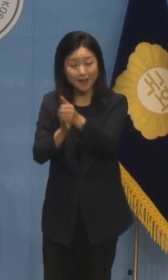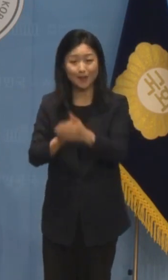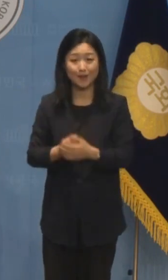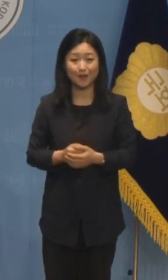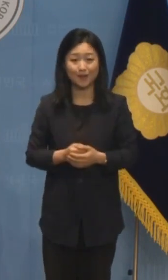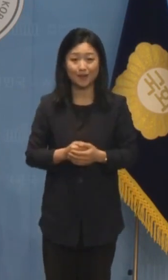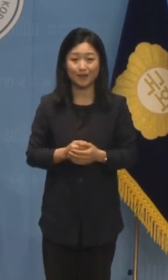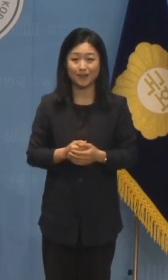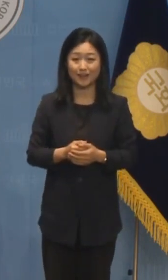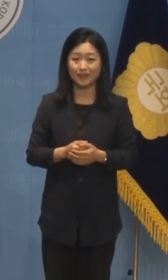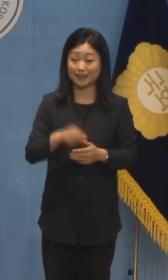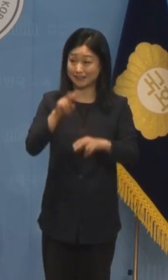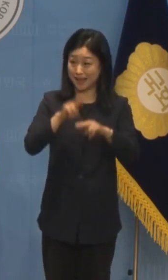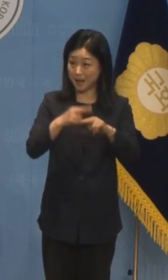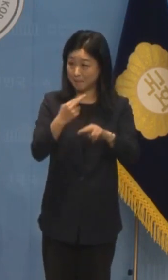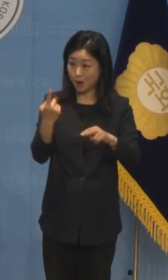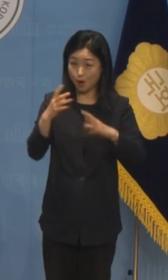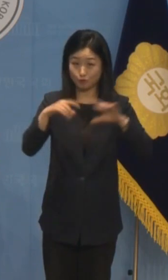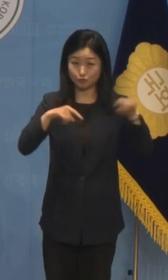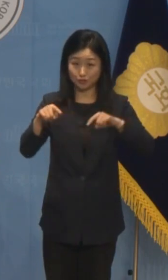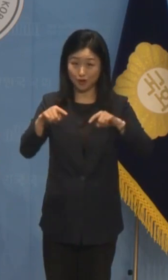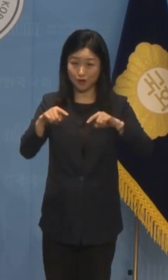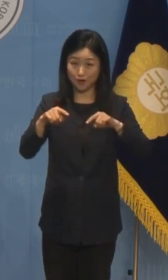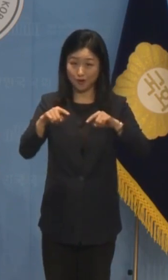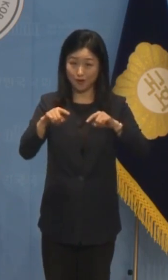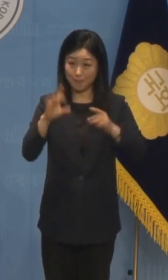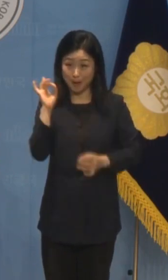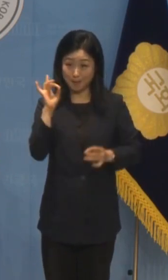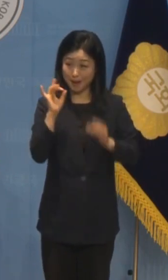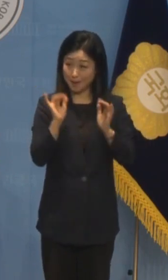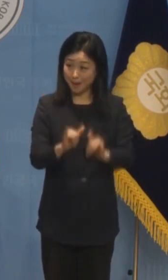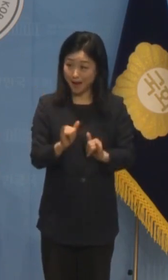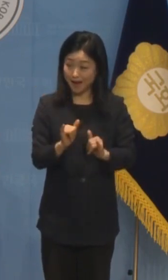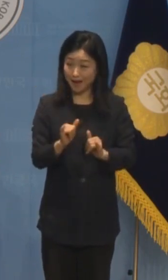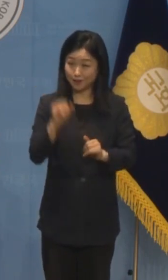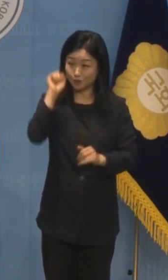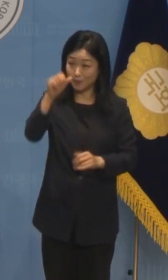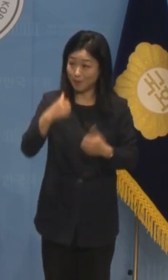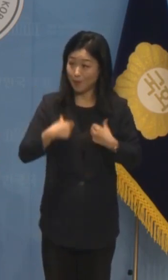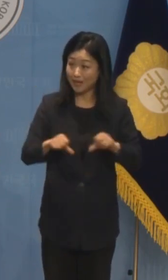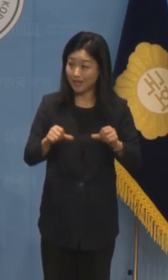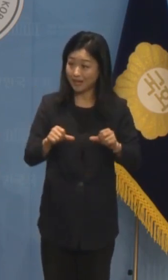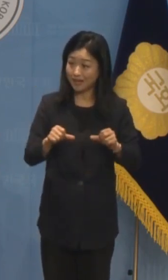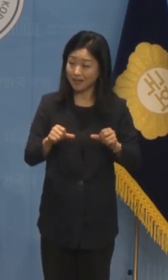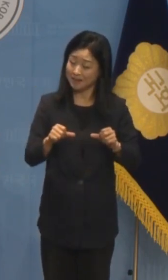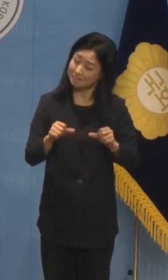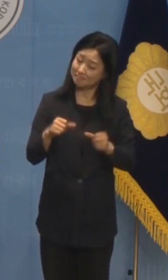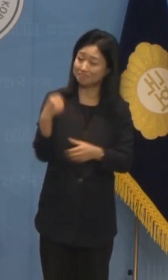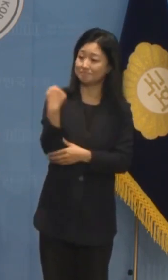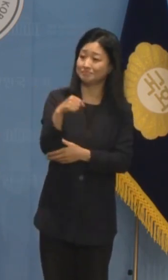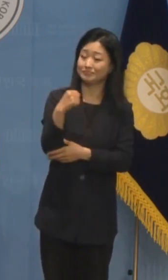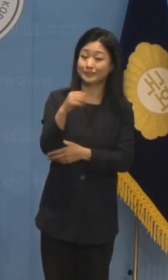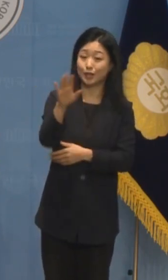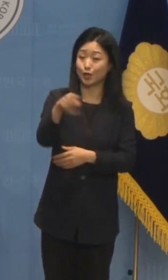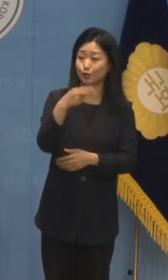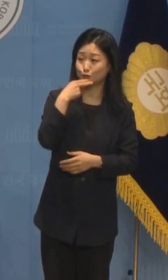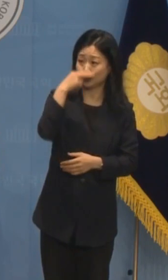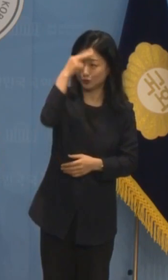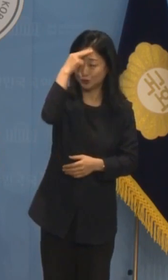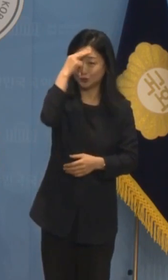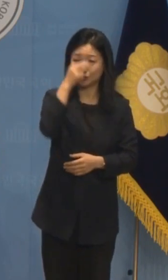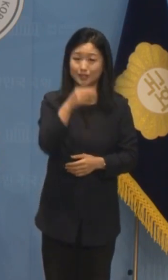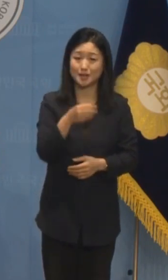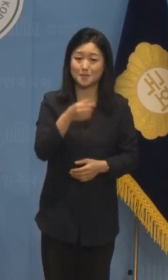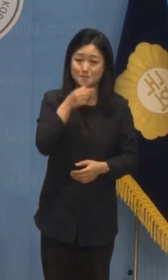자신이 자리를 비우면 국정 마비될까 봐 걱정돼서 못 나온 겁니까? 술을 포함해 먹는